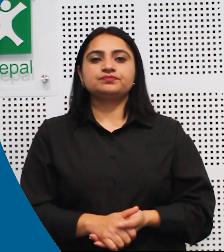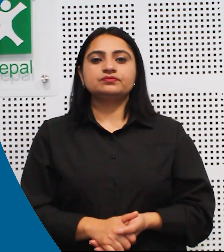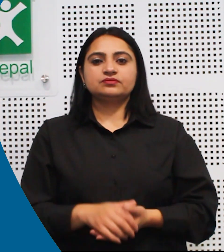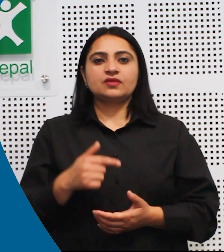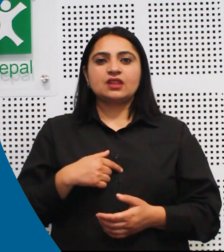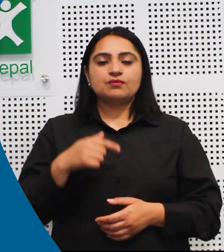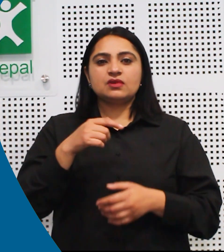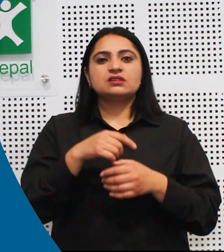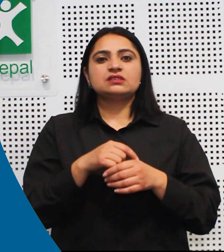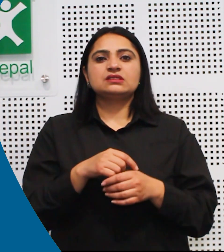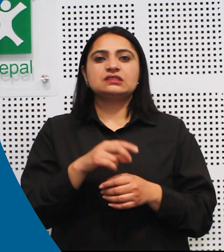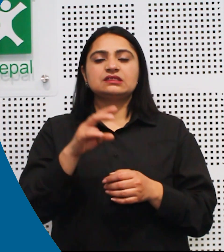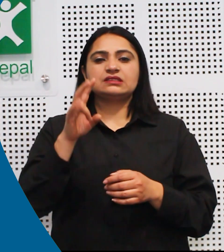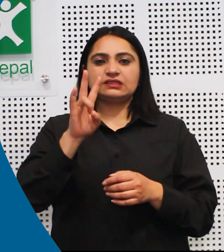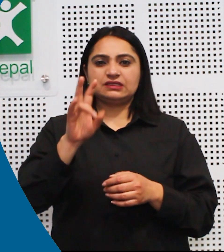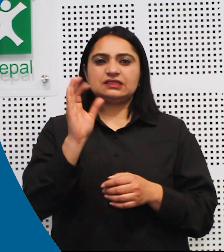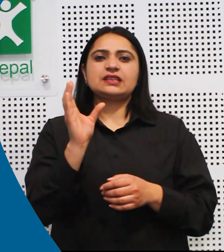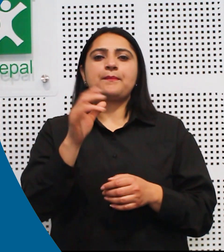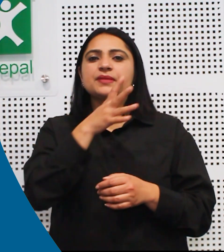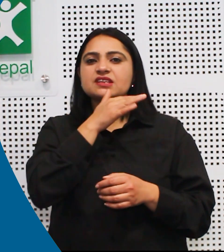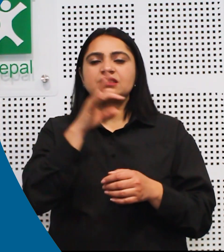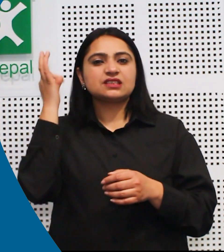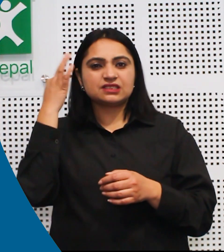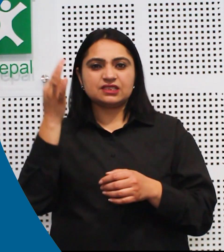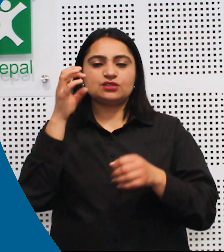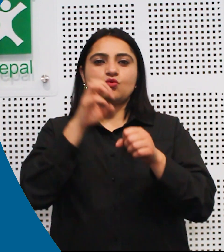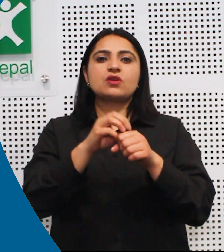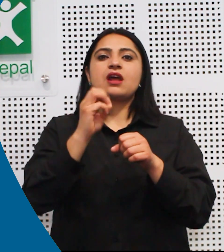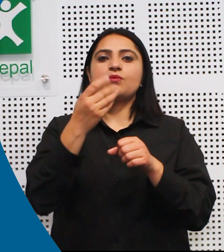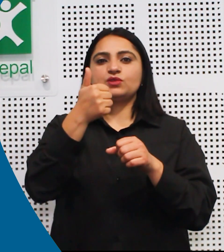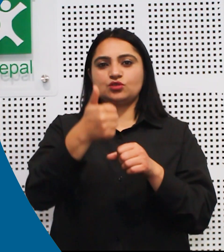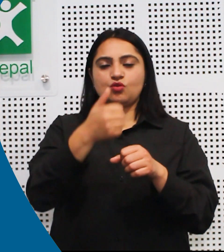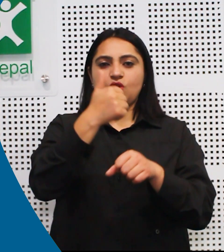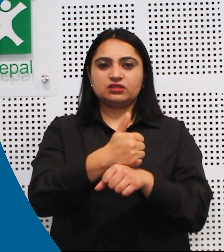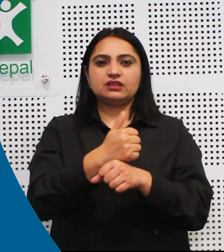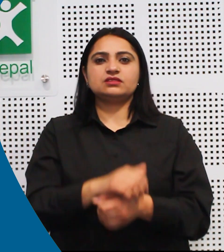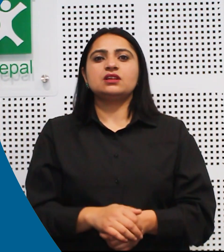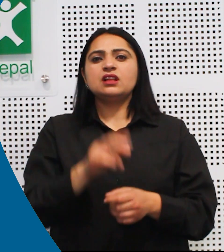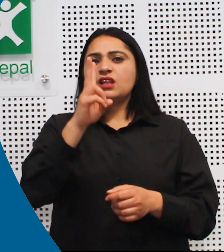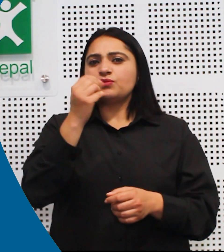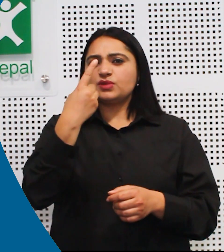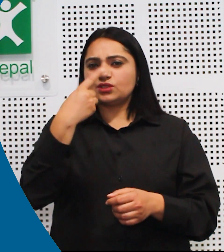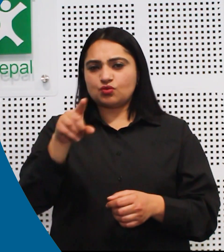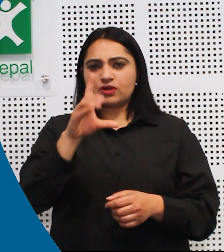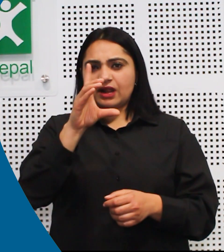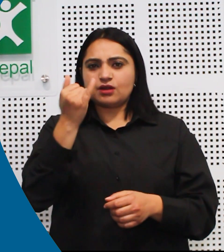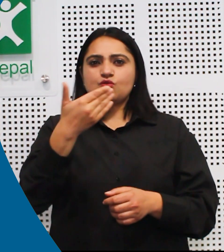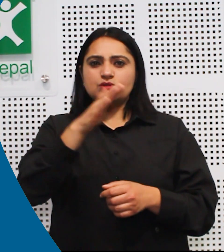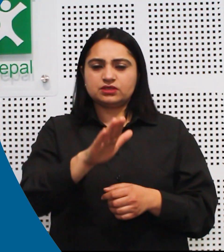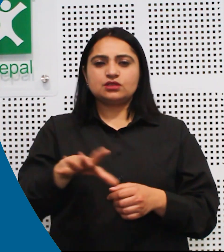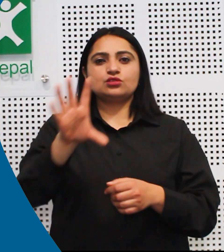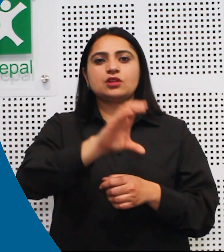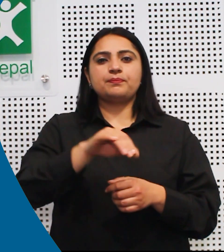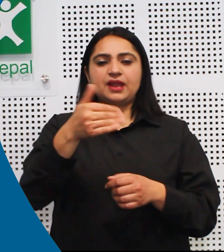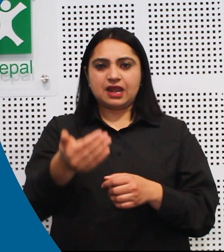म श्याम कृष्ण श्रेष्ठ, वडा नम्बर 6 वालिङ नगरपालिका वडा नम्बर 6 को वडा अध्यक्ष। 20 वटा टोल छ हाम्रो वडा नम्बर 6 मा। 20 वटा टोलहरूमा हामीले चाहिँ सबै टोलहरूलाई